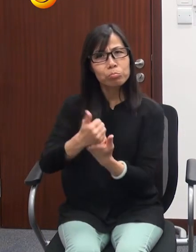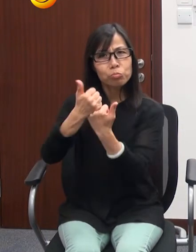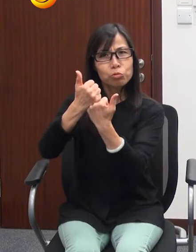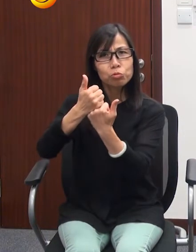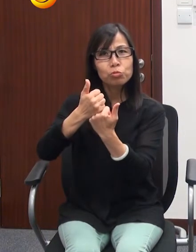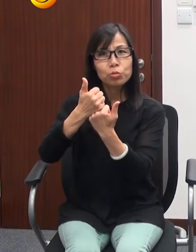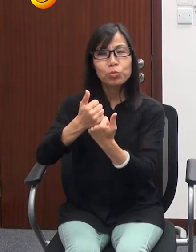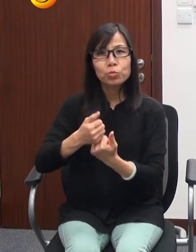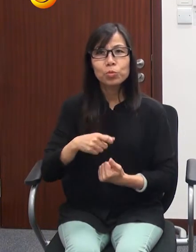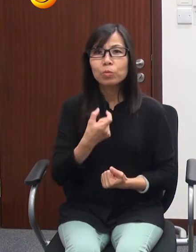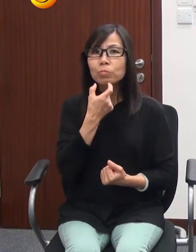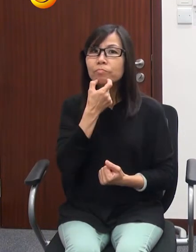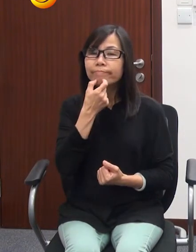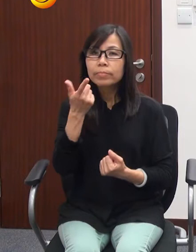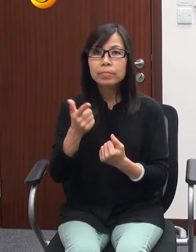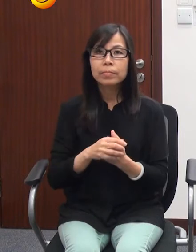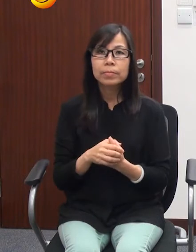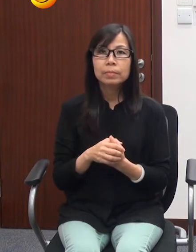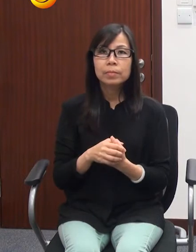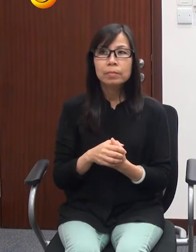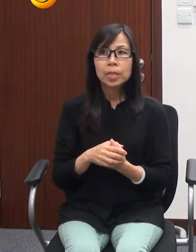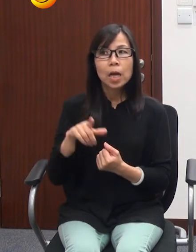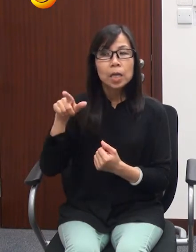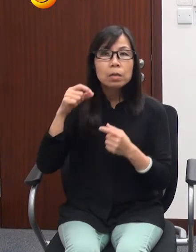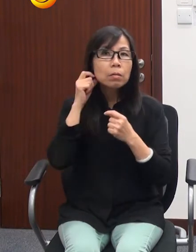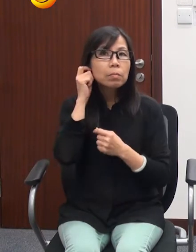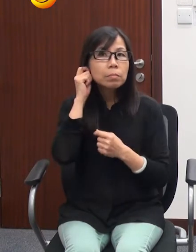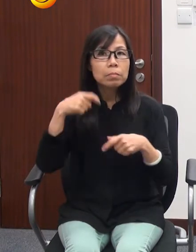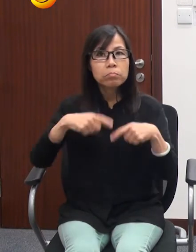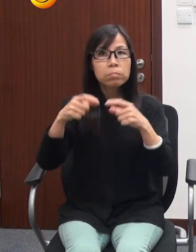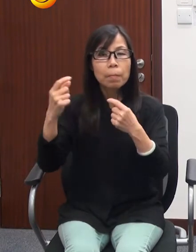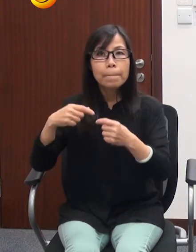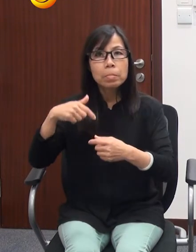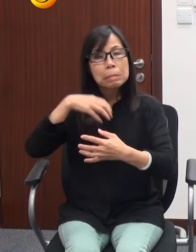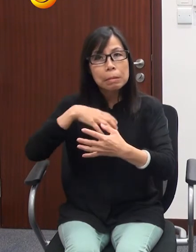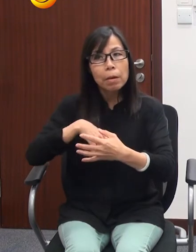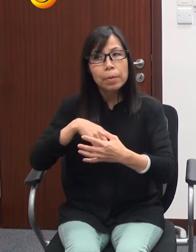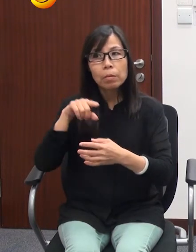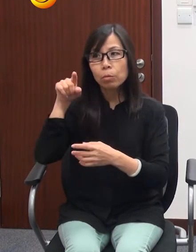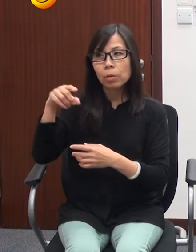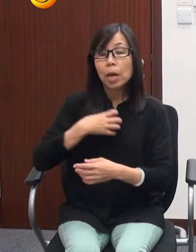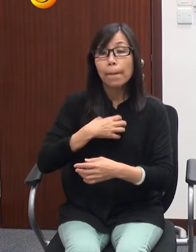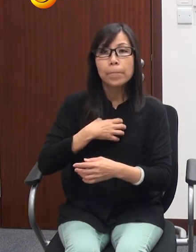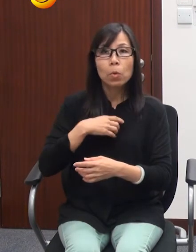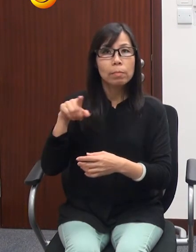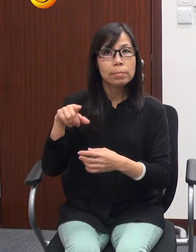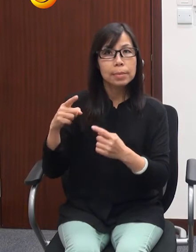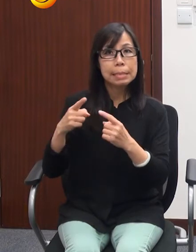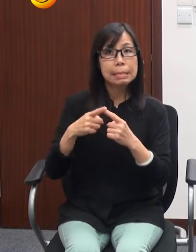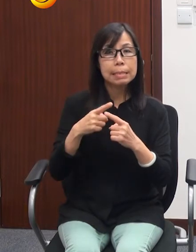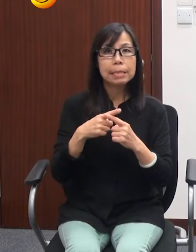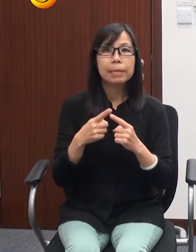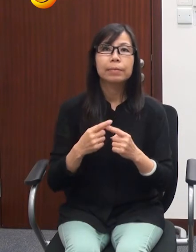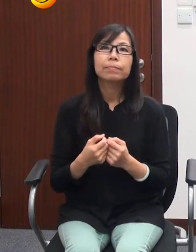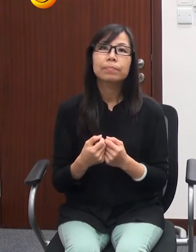過阿煲胎，咁我諗喺佢個骨子裏邊，真係認為即係啲人係一個即係如果我哋講嘅 technocrat